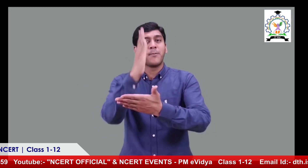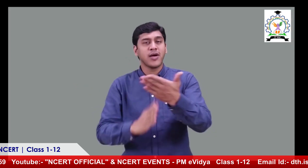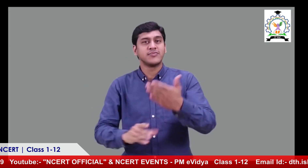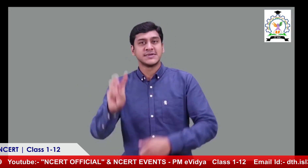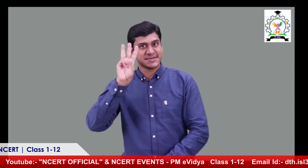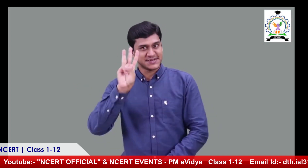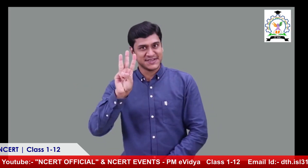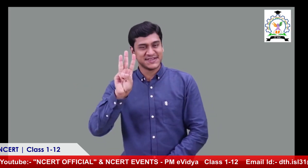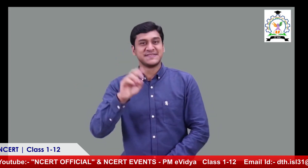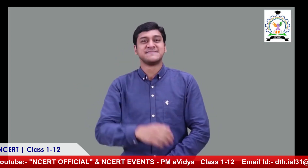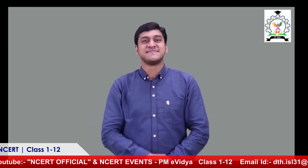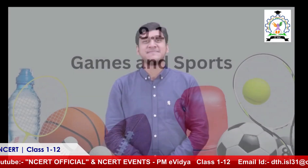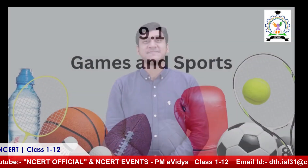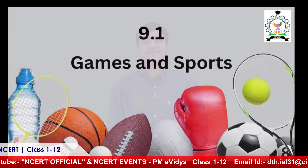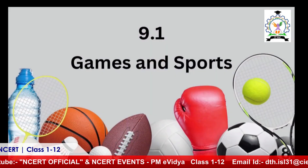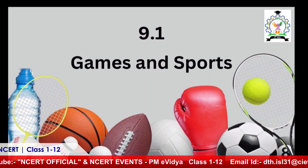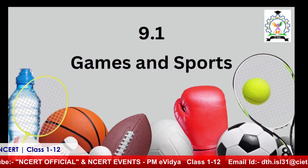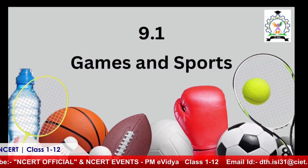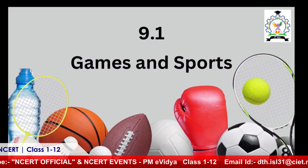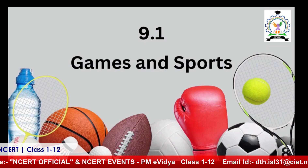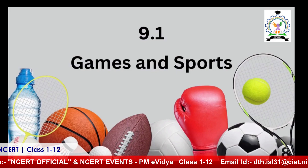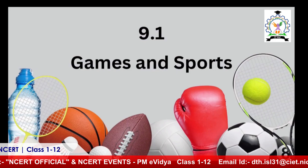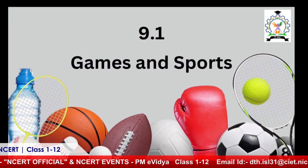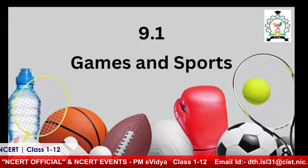जरूरी शब्द भाग 3।